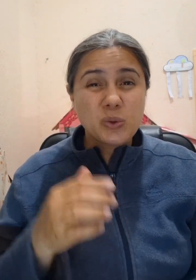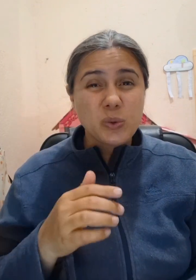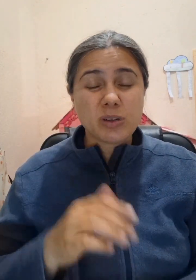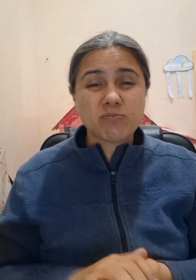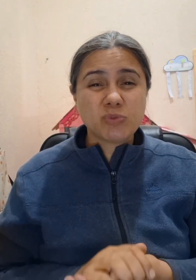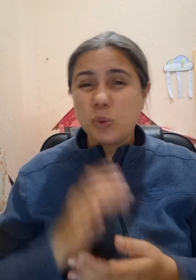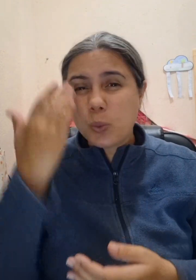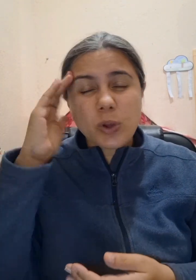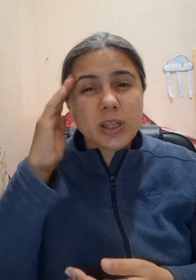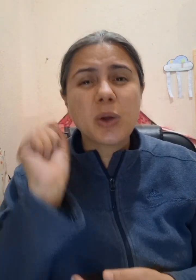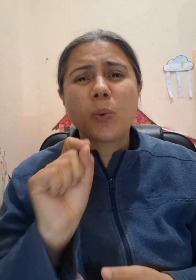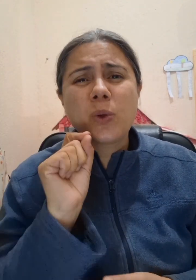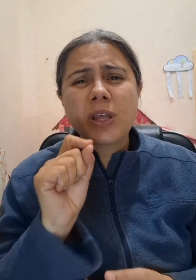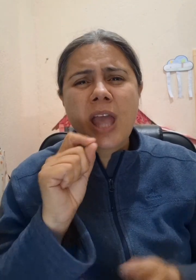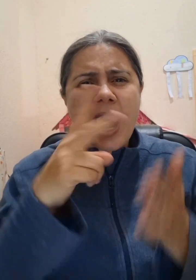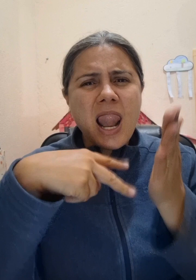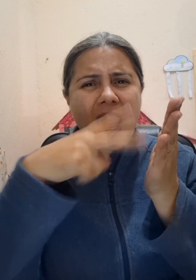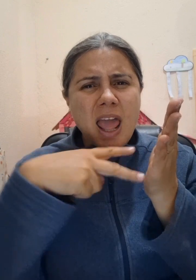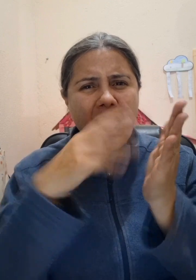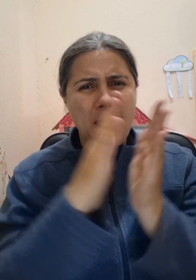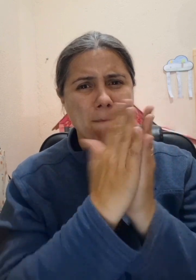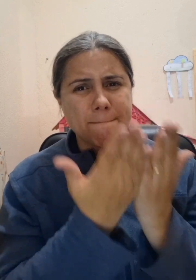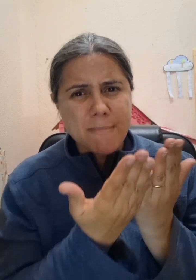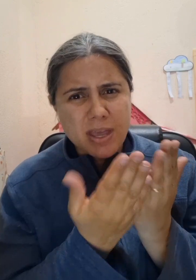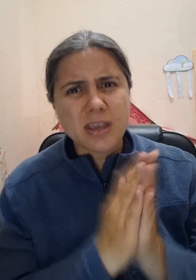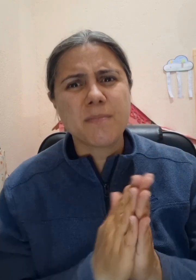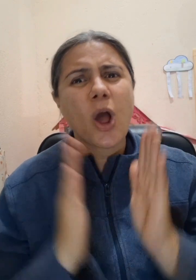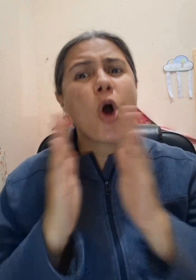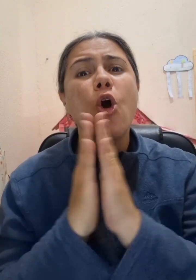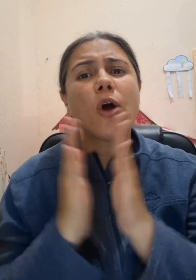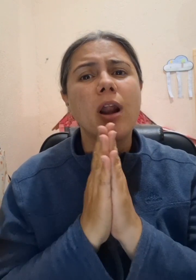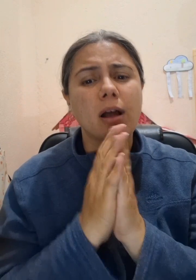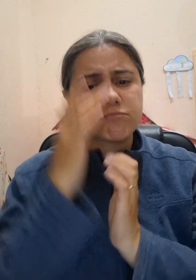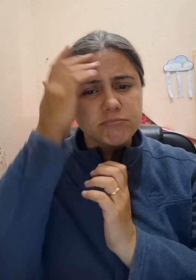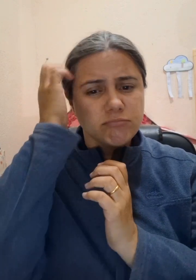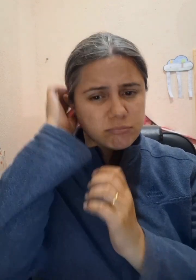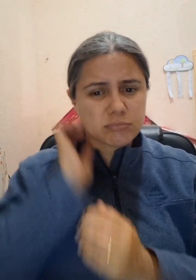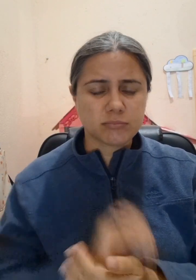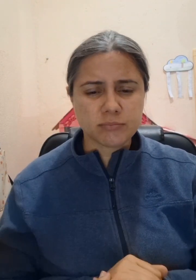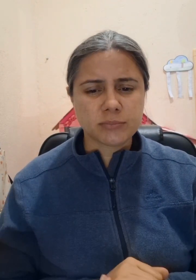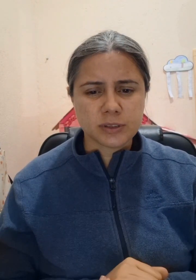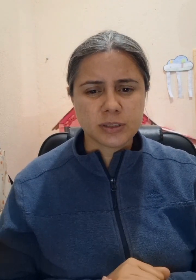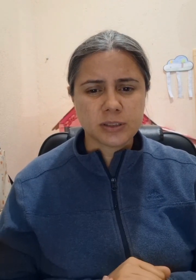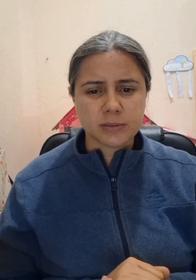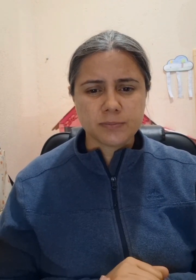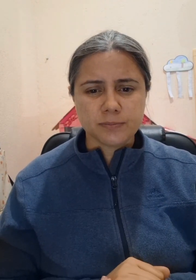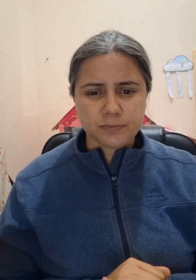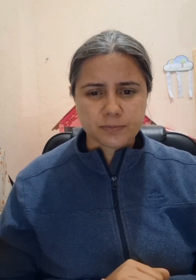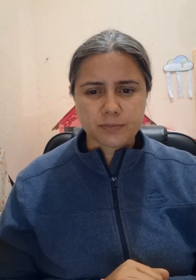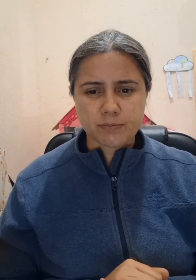As pessoas não entendem o que são a leitura da Bíblia e a oração.